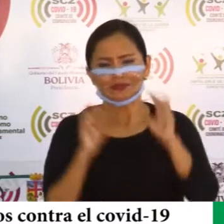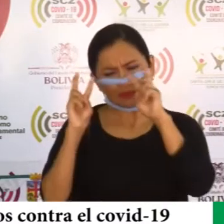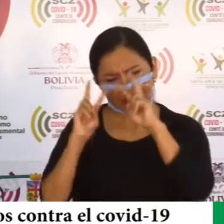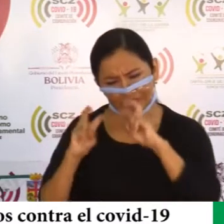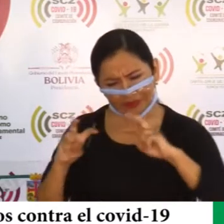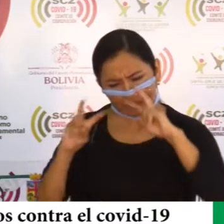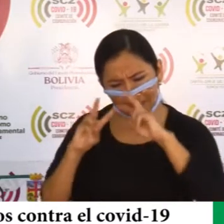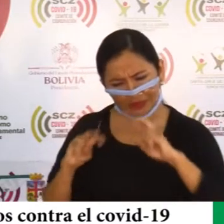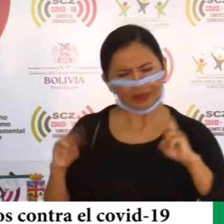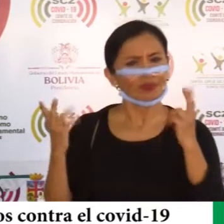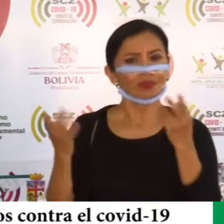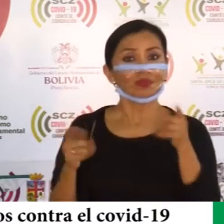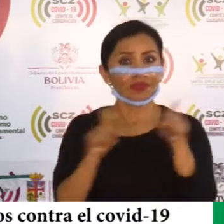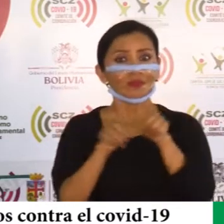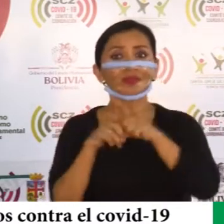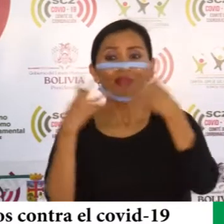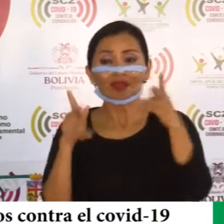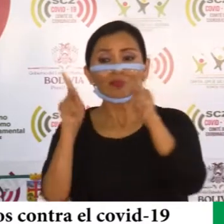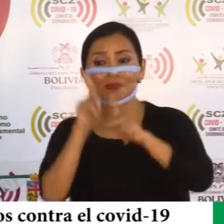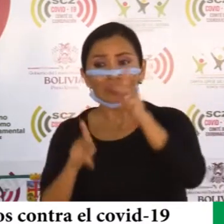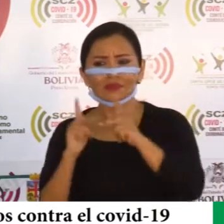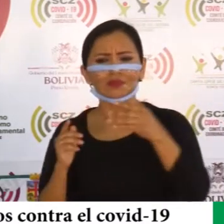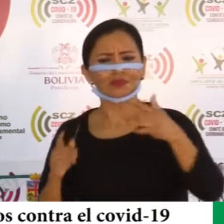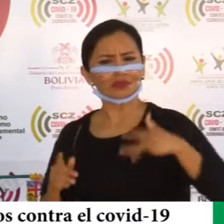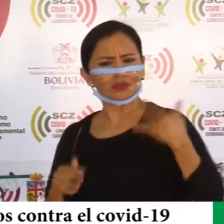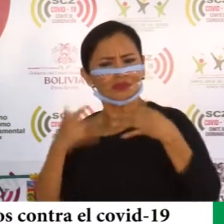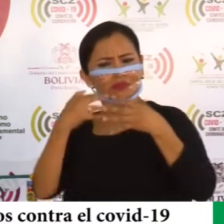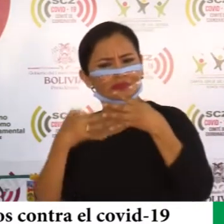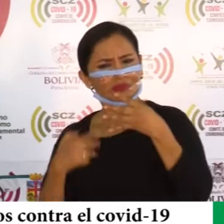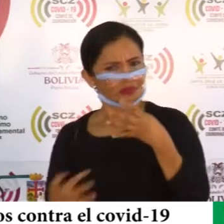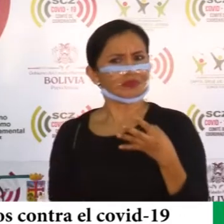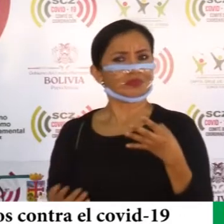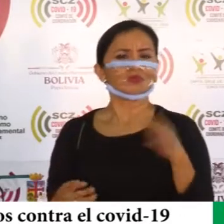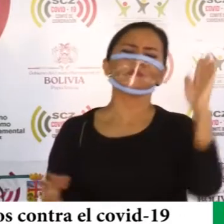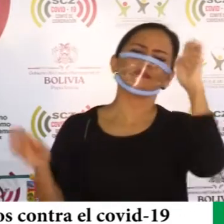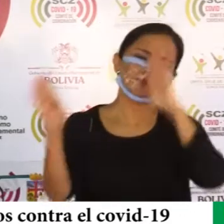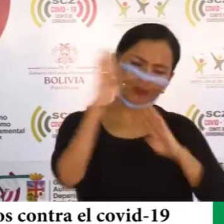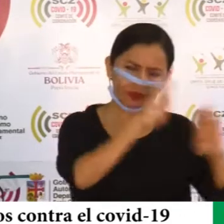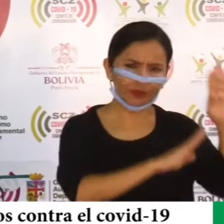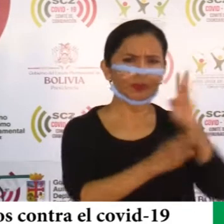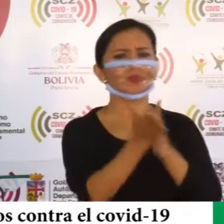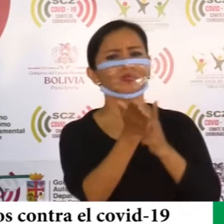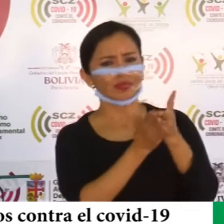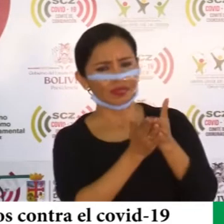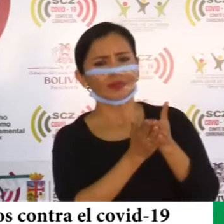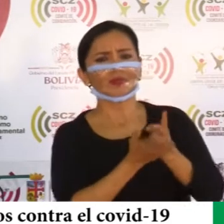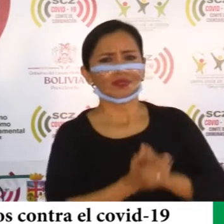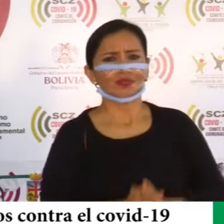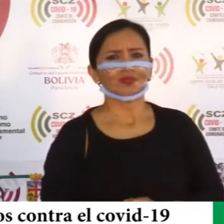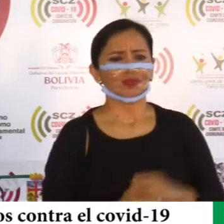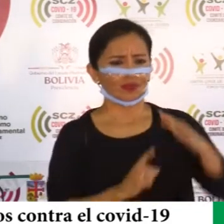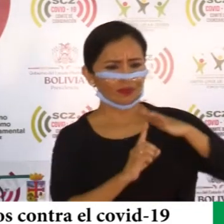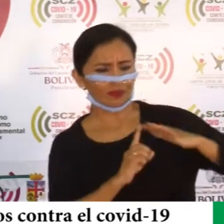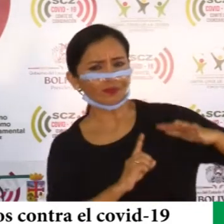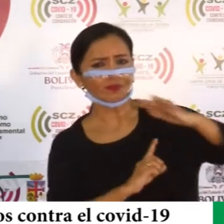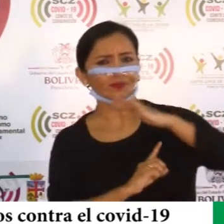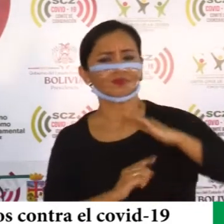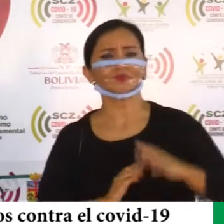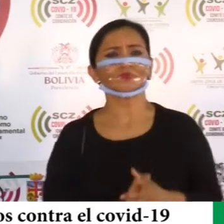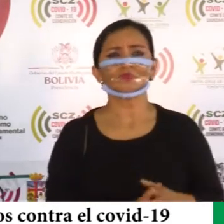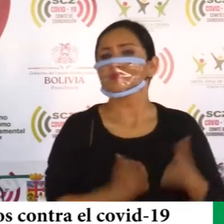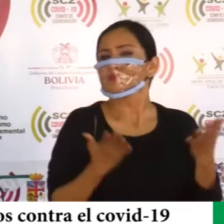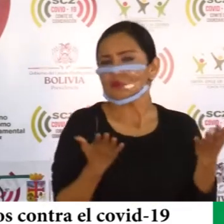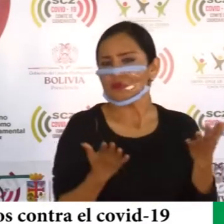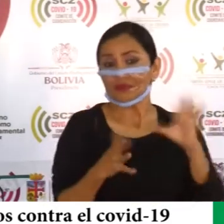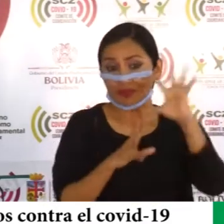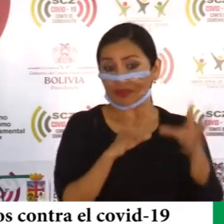diagnóstico clínico y hay mucha gente que también tiene signos y síntomas. Entonces, muy preocupante esta situación y esto también viene